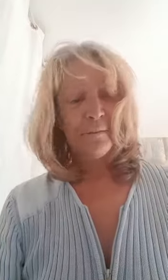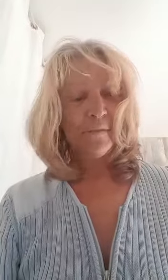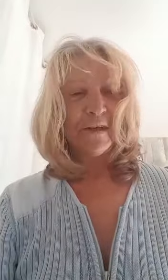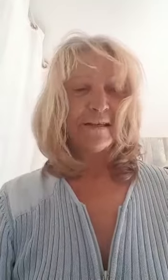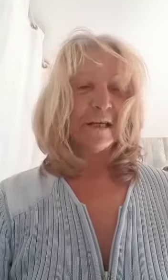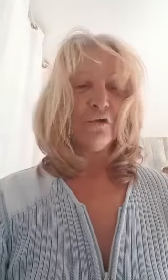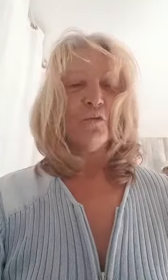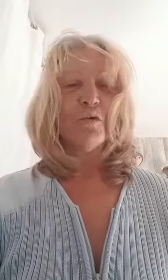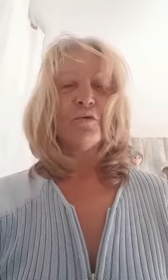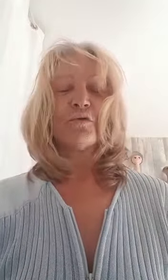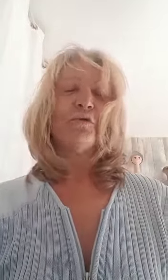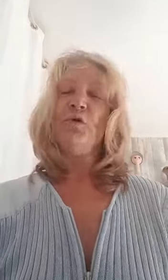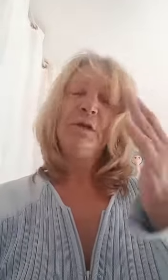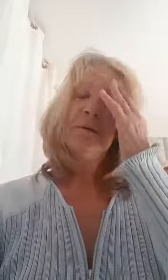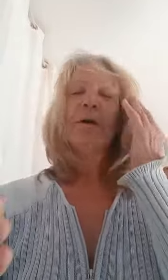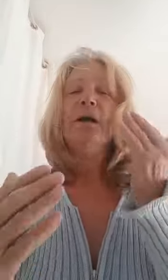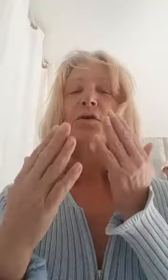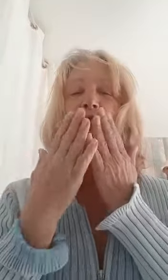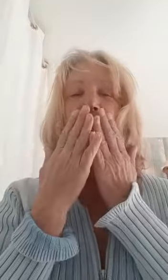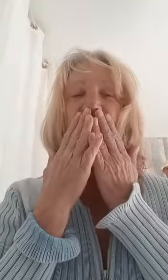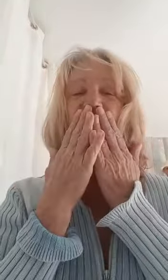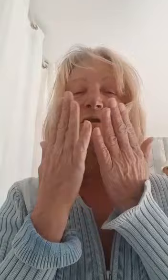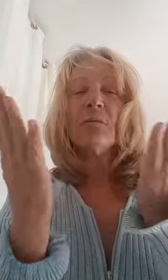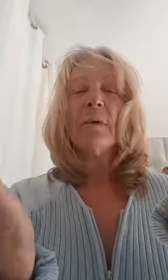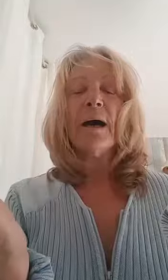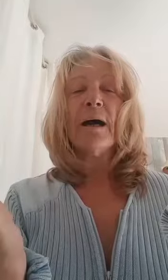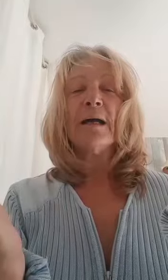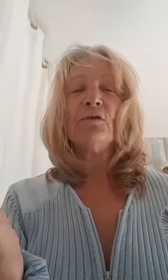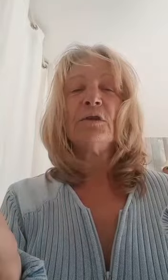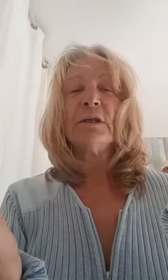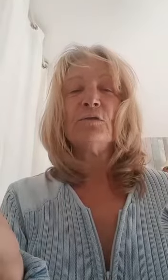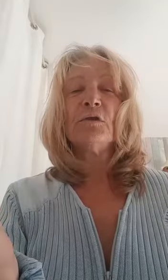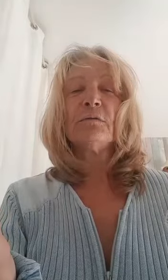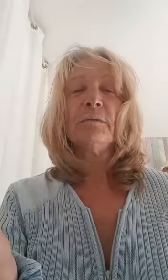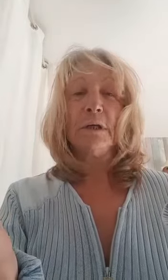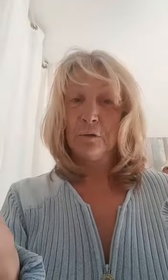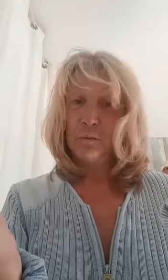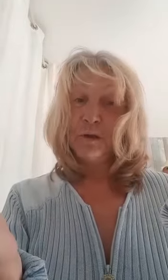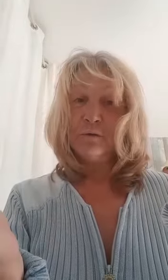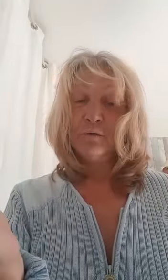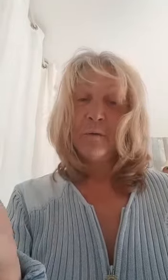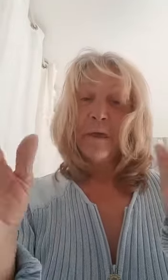ça sera tout pour aujourd'hui. Alors je vous fais à toutes et tous des gros bisous.